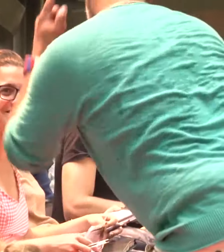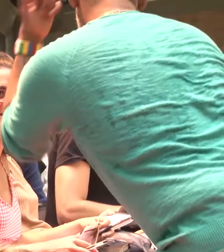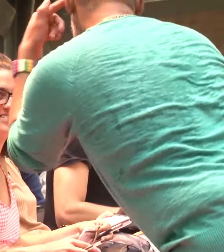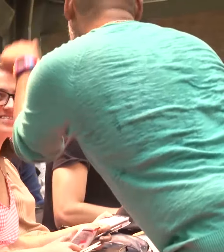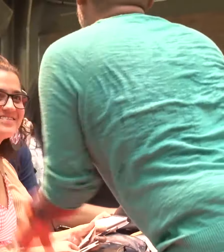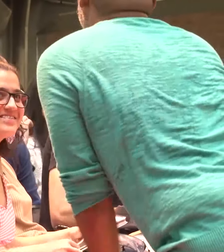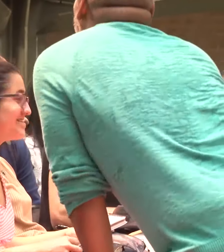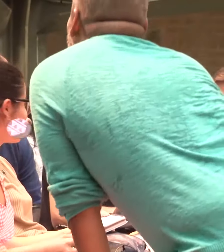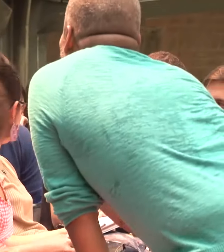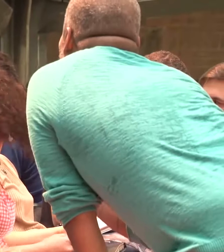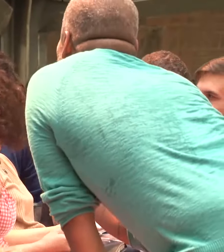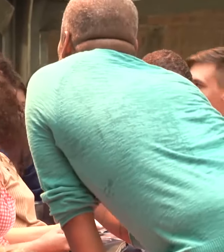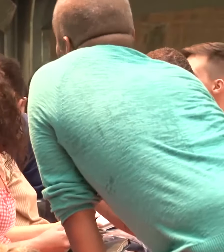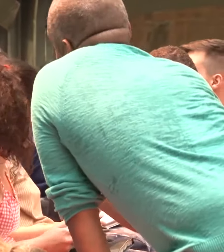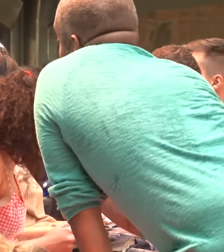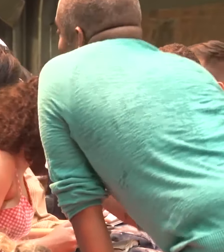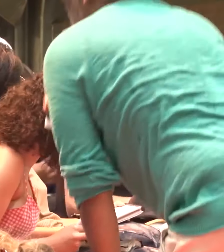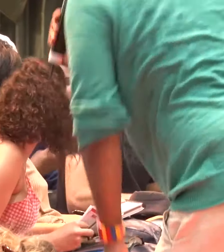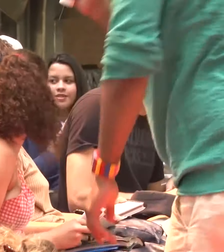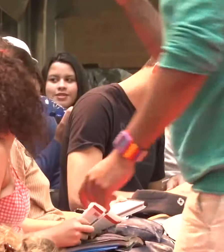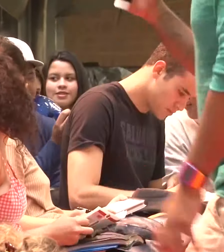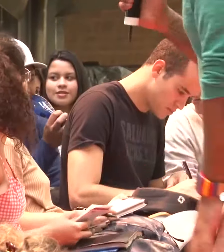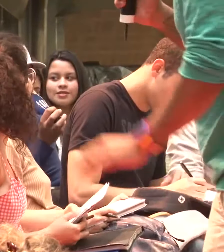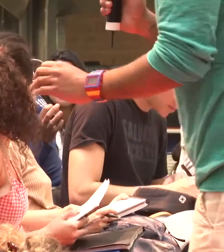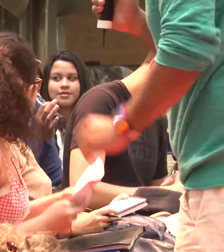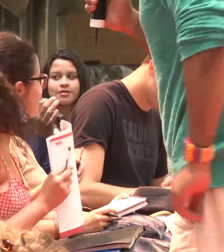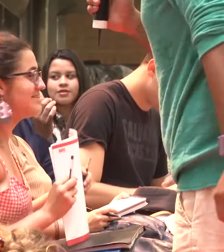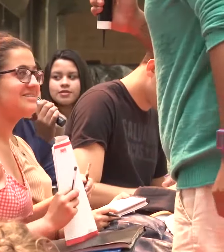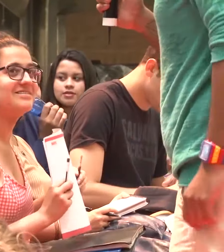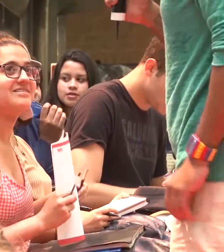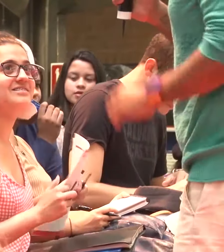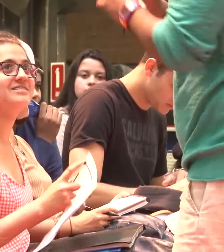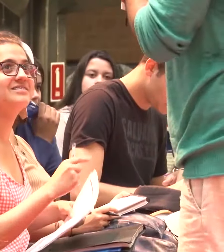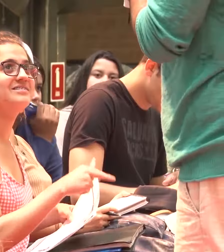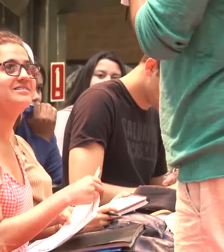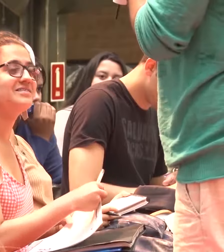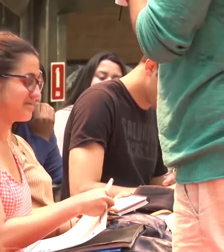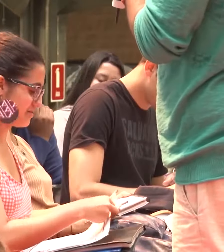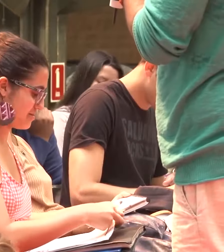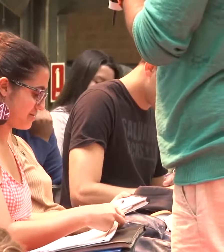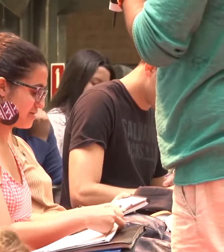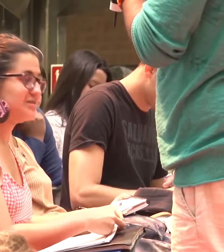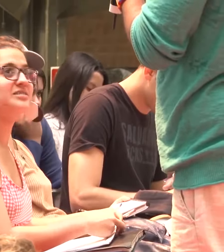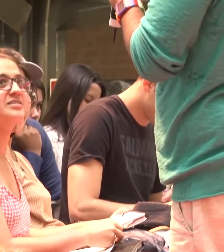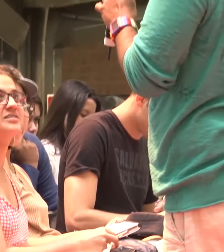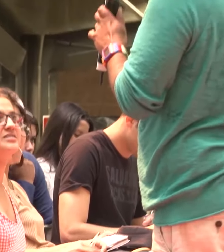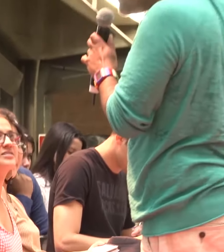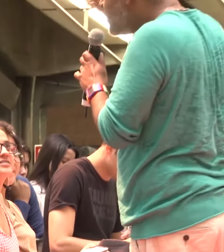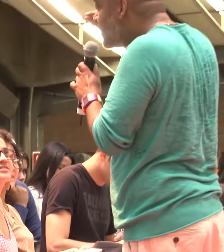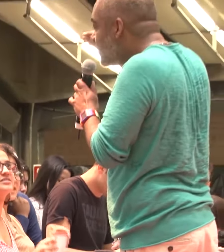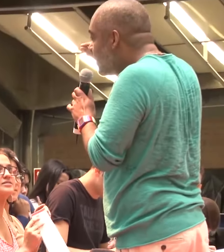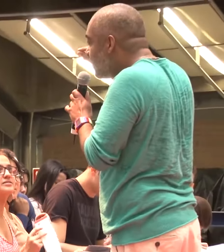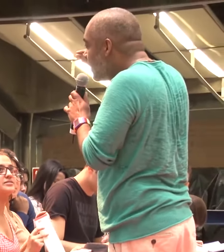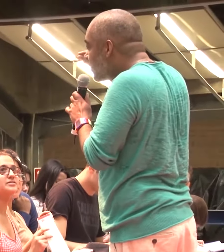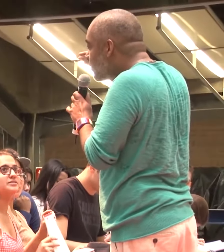Acho que foi bonito, gostei. Isso é resumido também. Analisar criticamente. Eu pego uma espécie